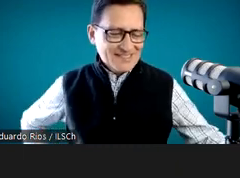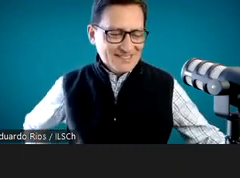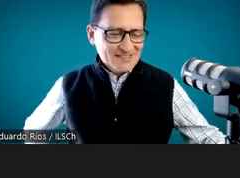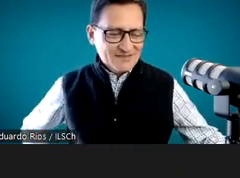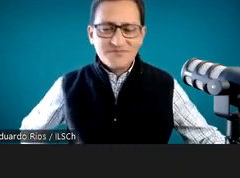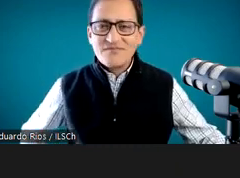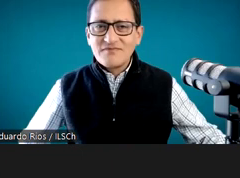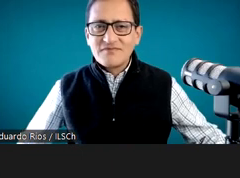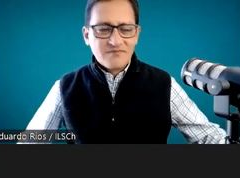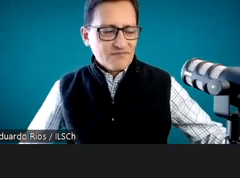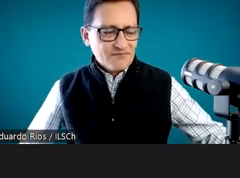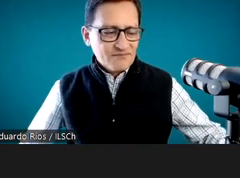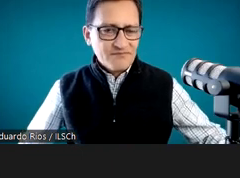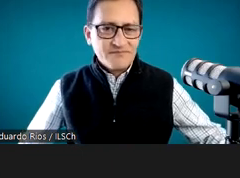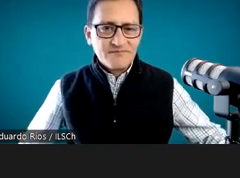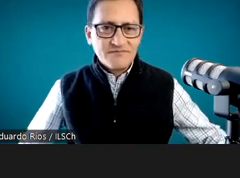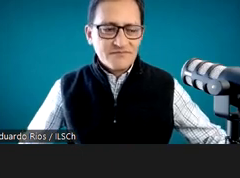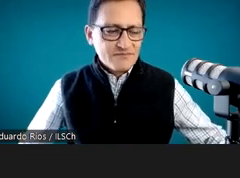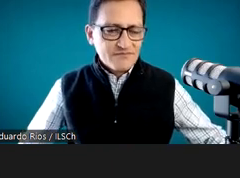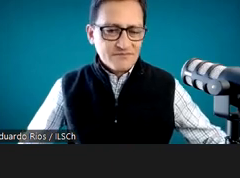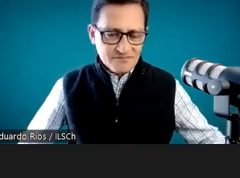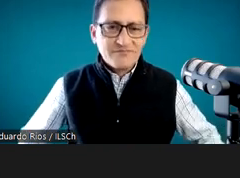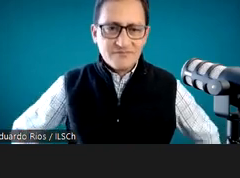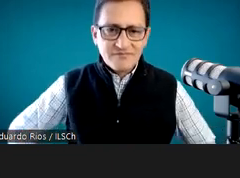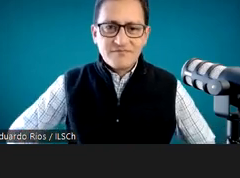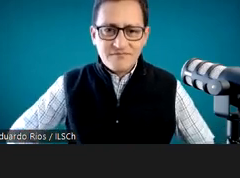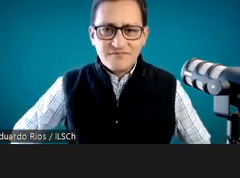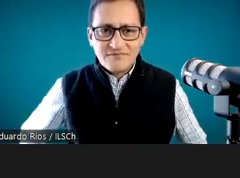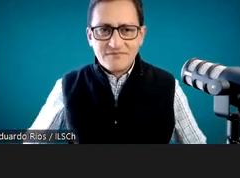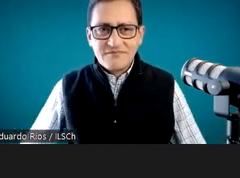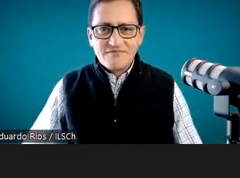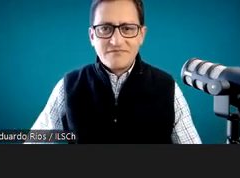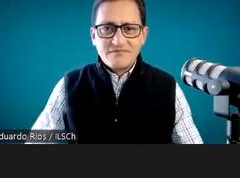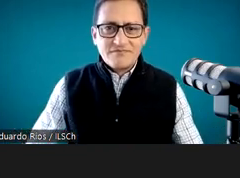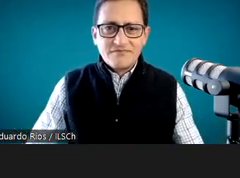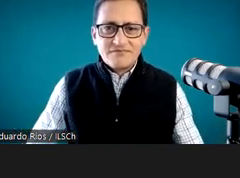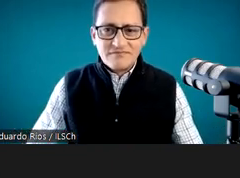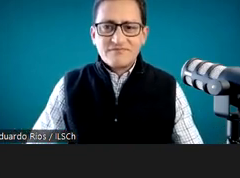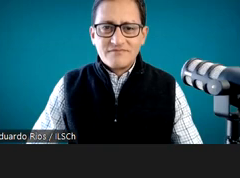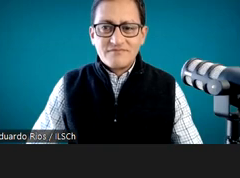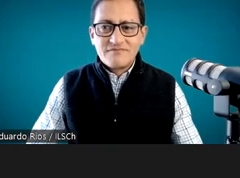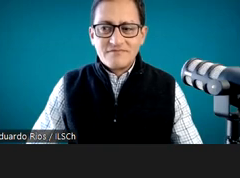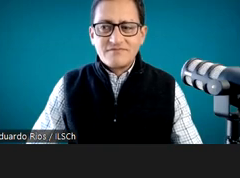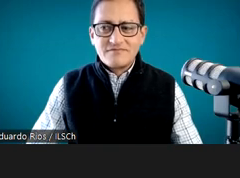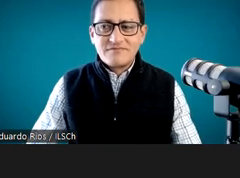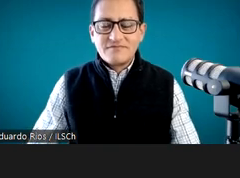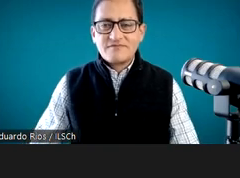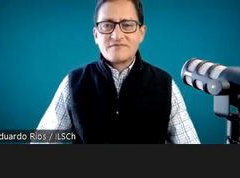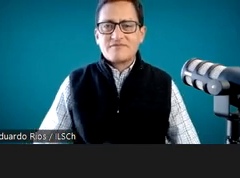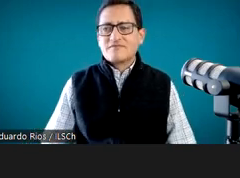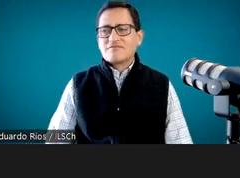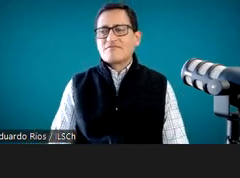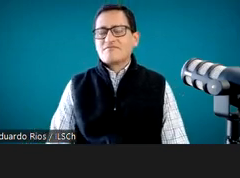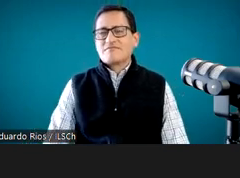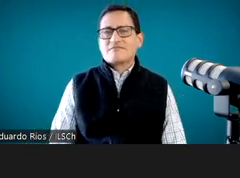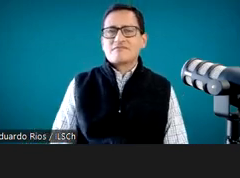Okay. Bueno, yo soy técnico en trabajo social, trabajo en el área de educación, y me motiva